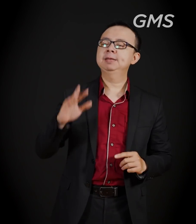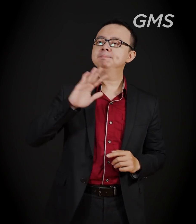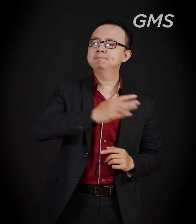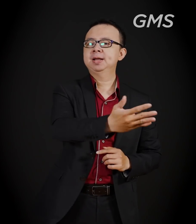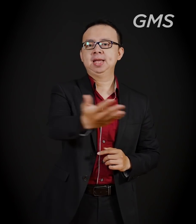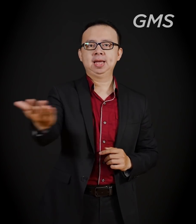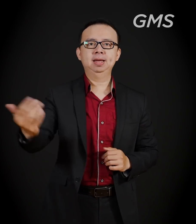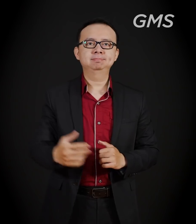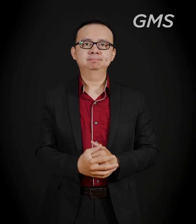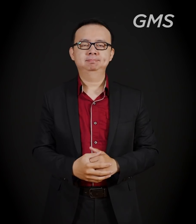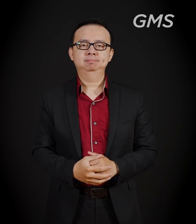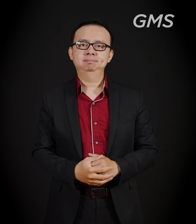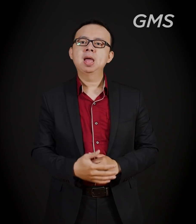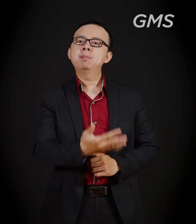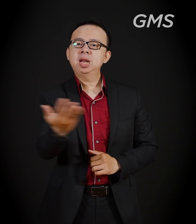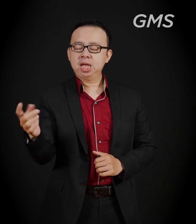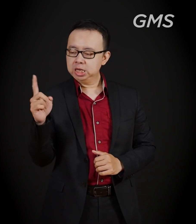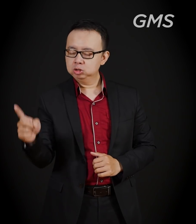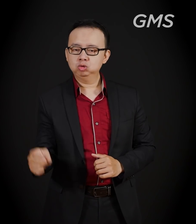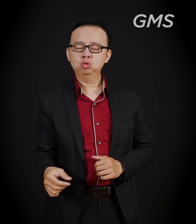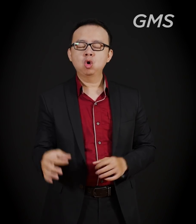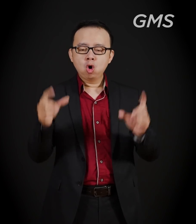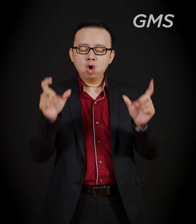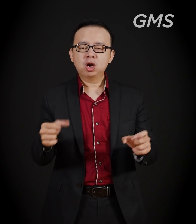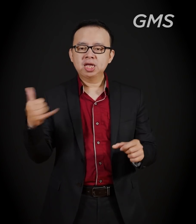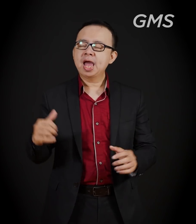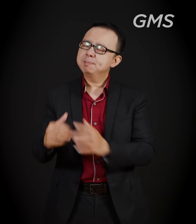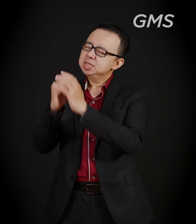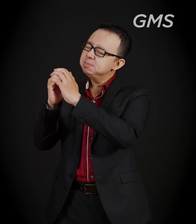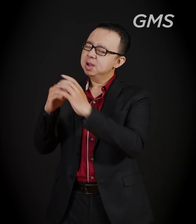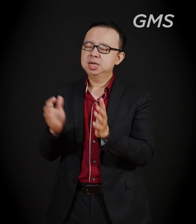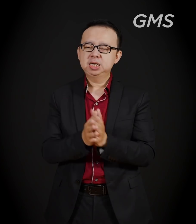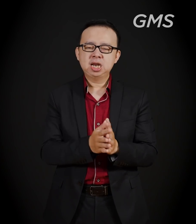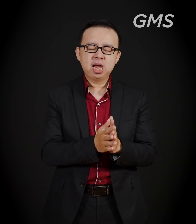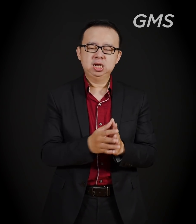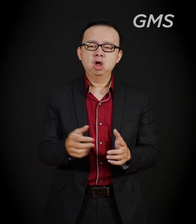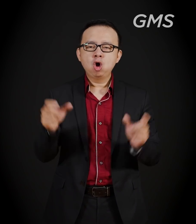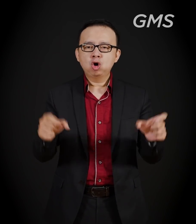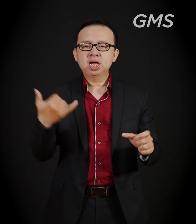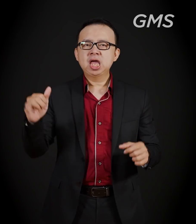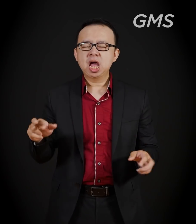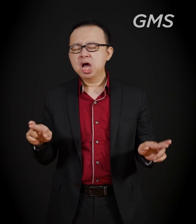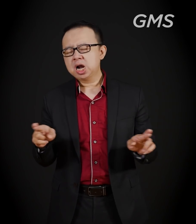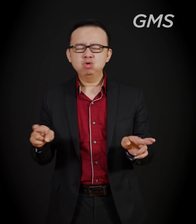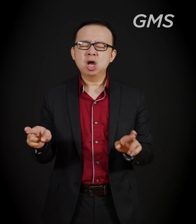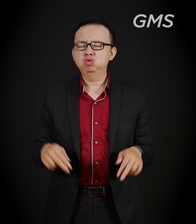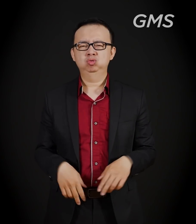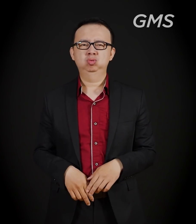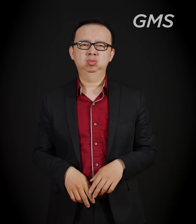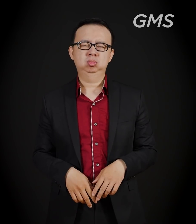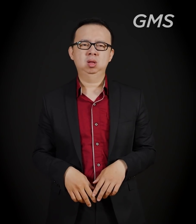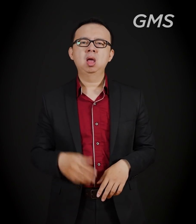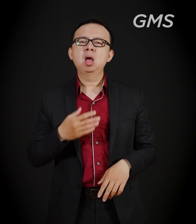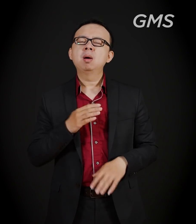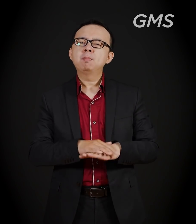Siapa yang Yesus dekati? Baik yang menyembah maupun yang ragu-ragu. Yesus mendekati mereka dan berkata, kepadaku telah diberikan segala kuasa